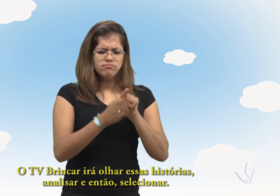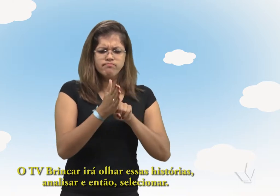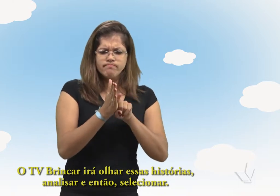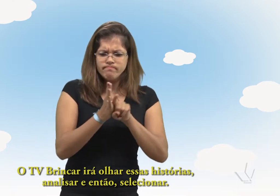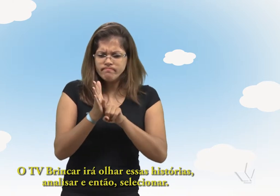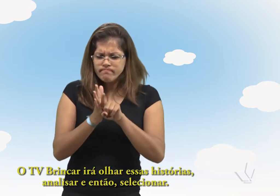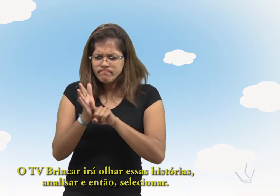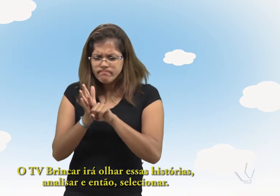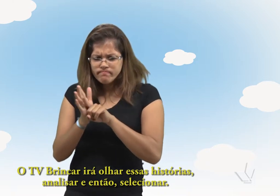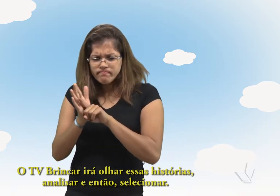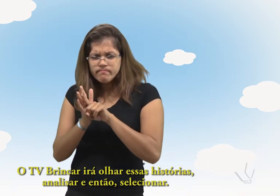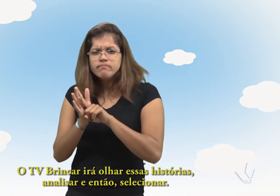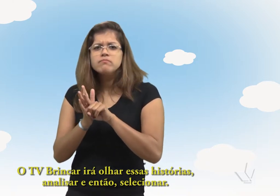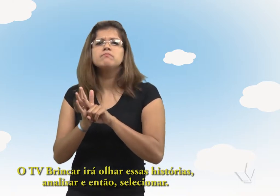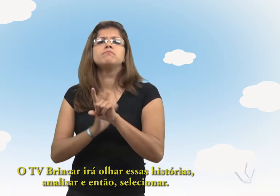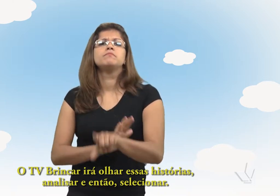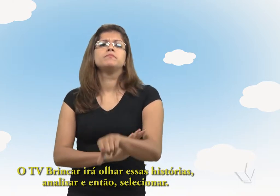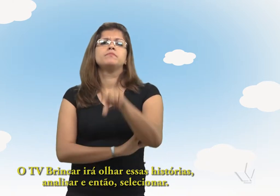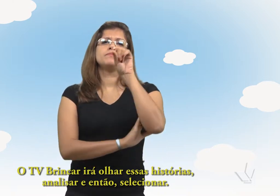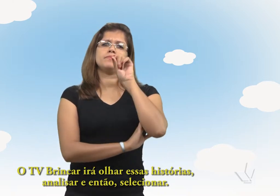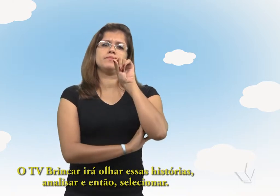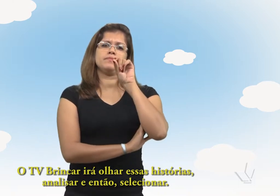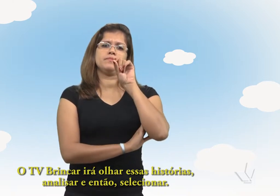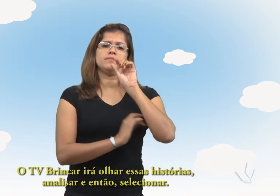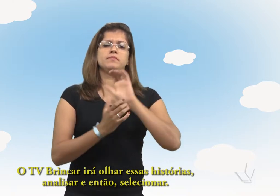analisar e então selecionar.